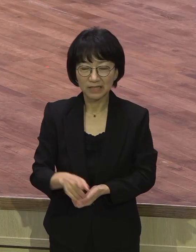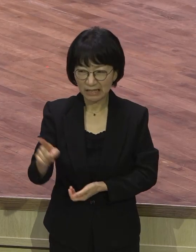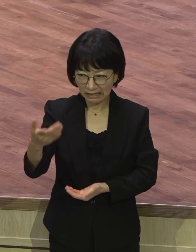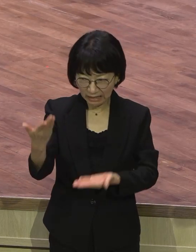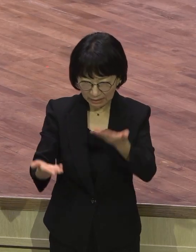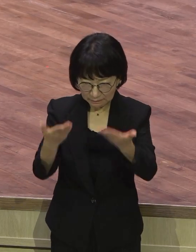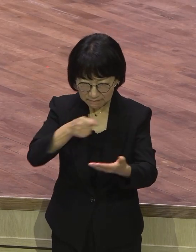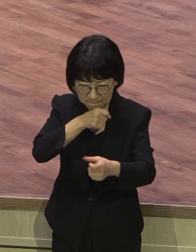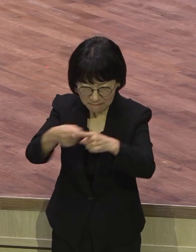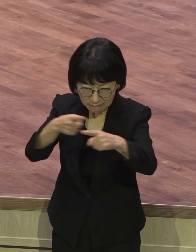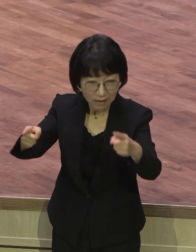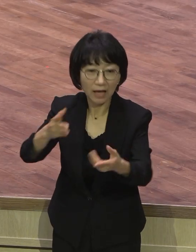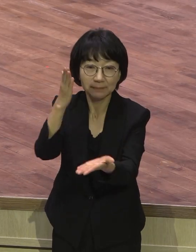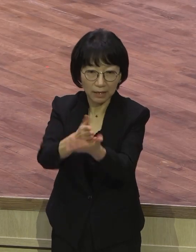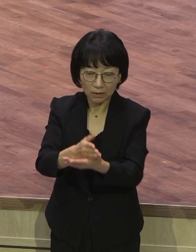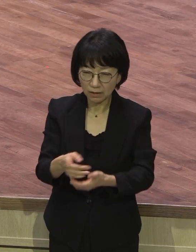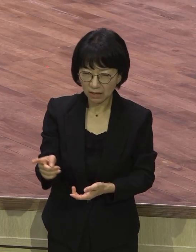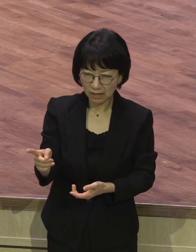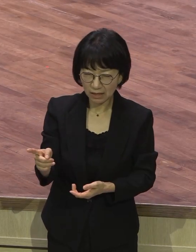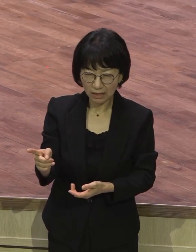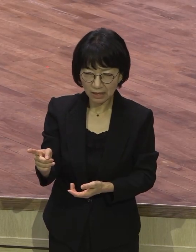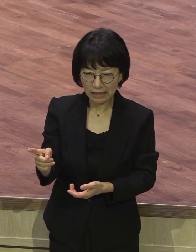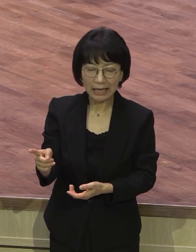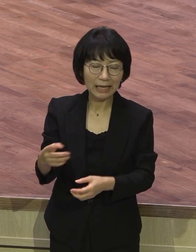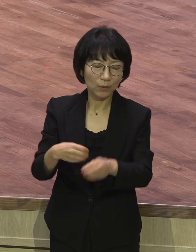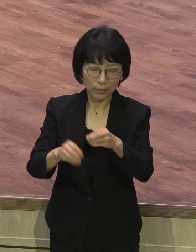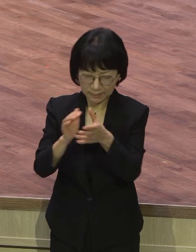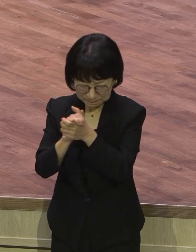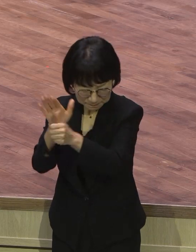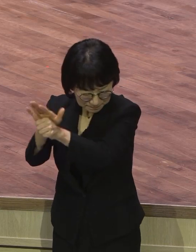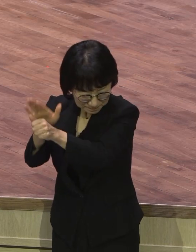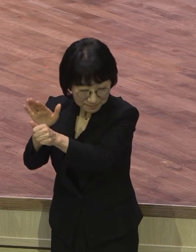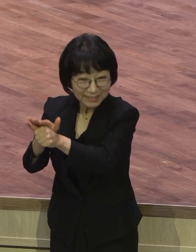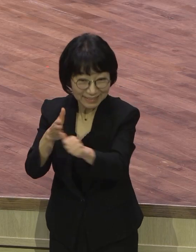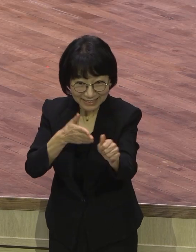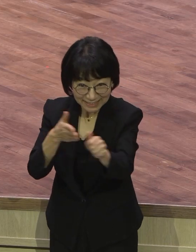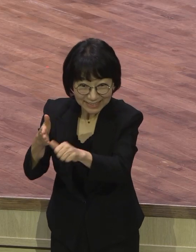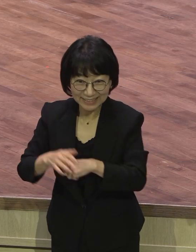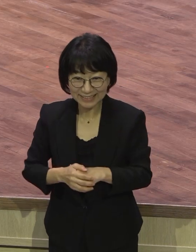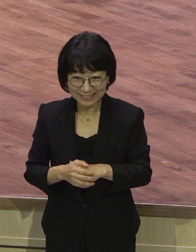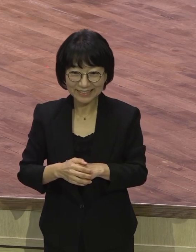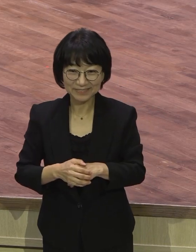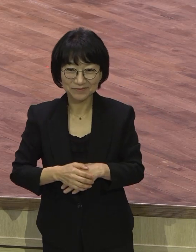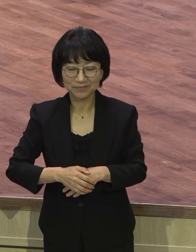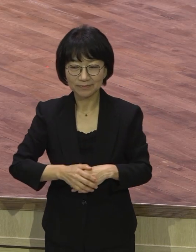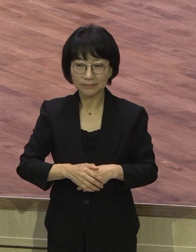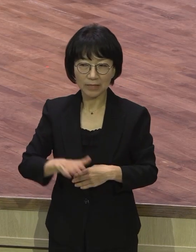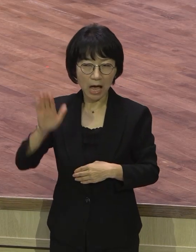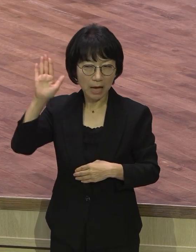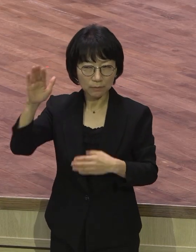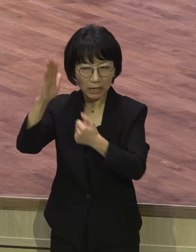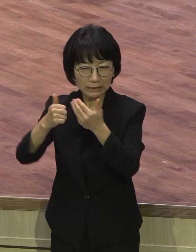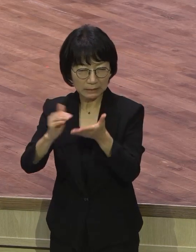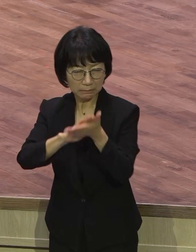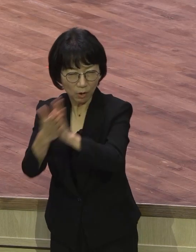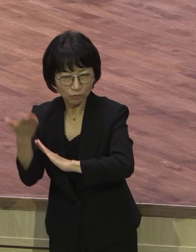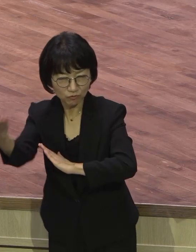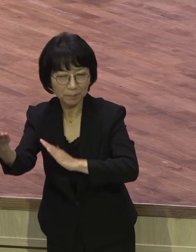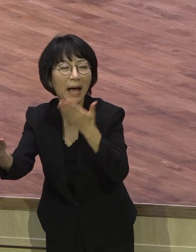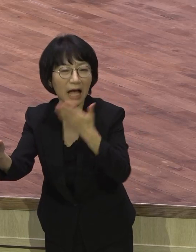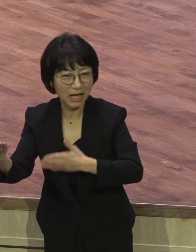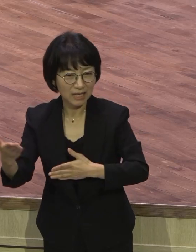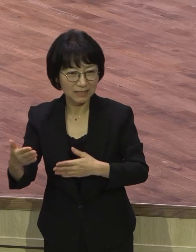판단하신 건 기도해 주시라고. 하나님 기도해 주라구나. 절대로 하나님 어떻게 인도할지 몰라요. 하나님